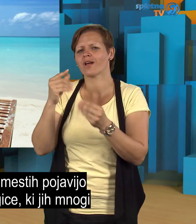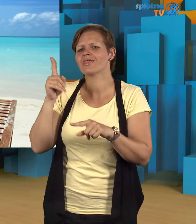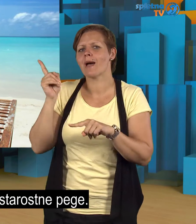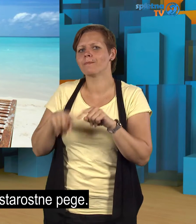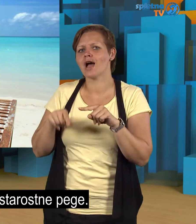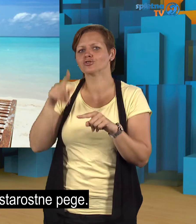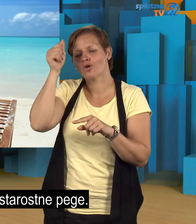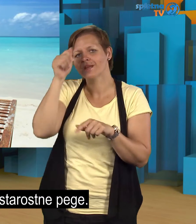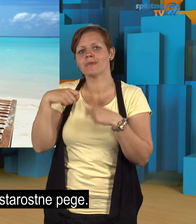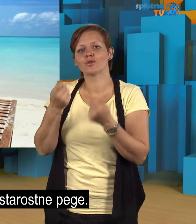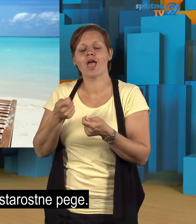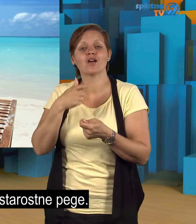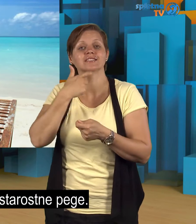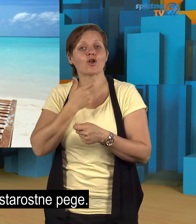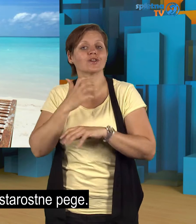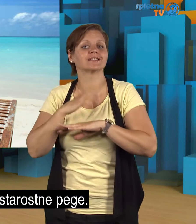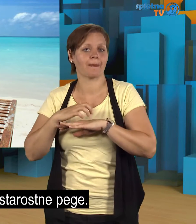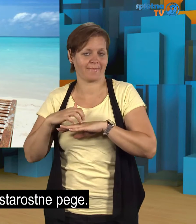pege.